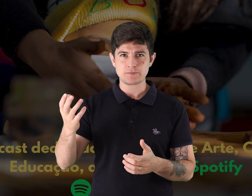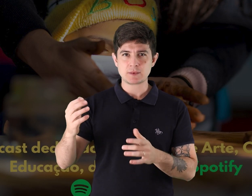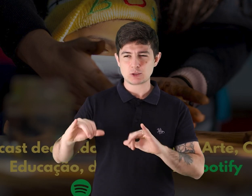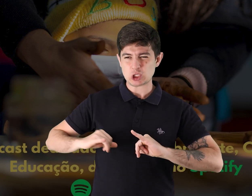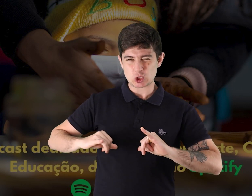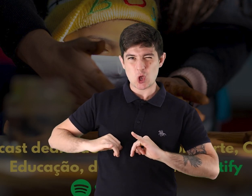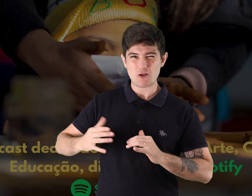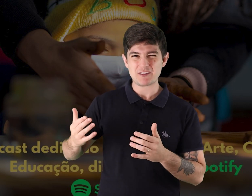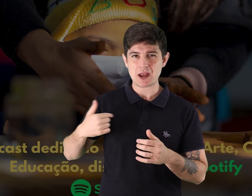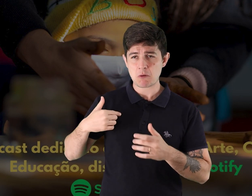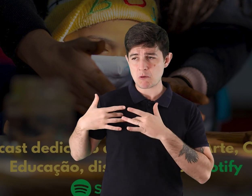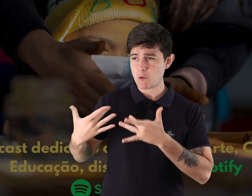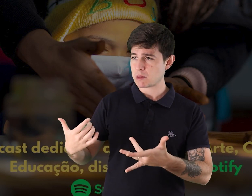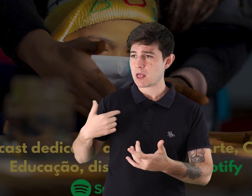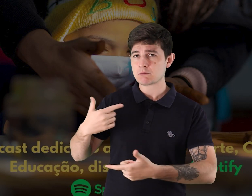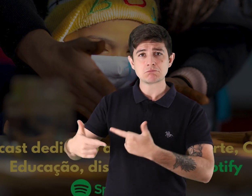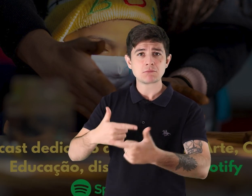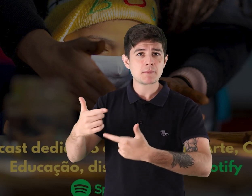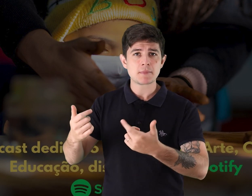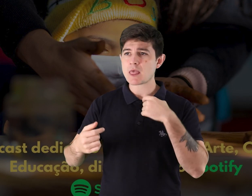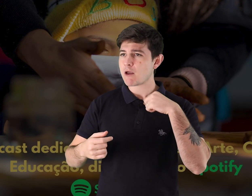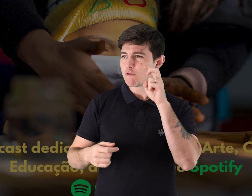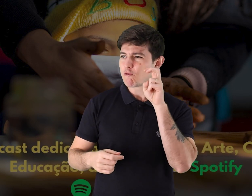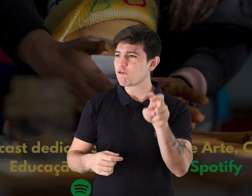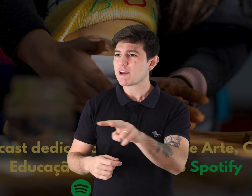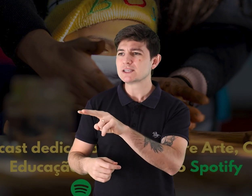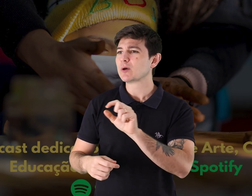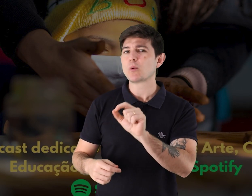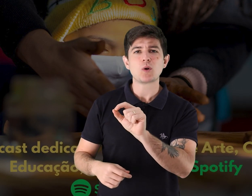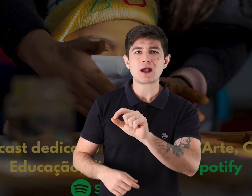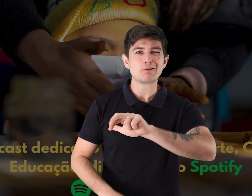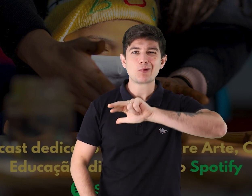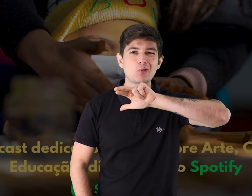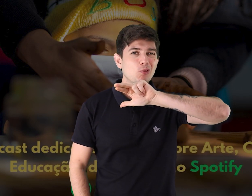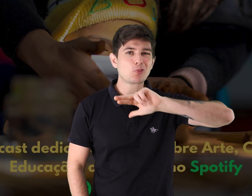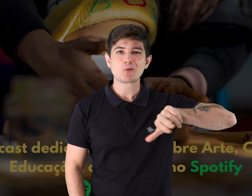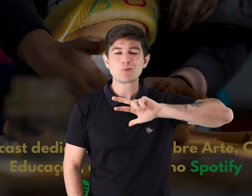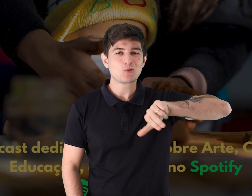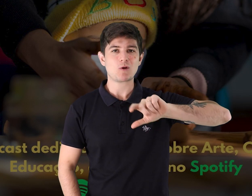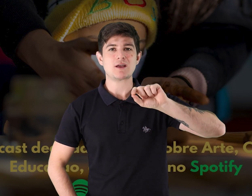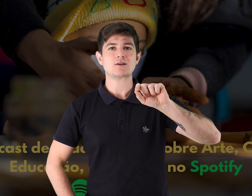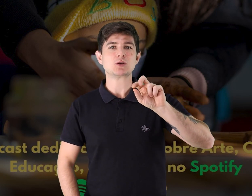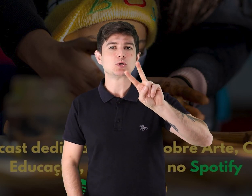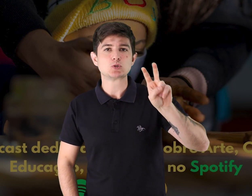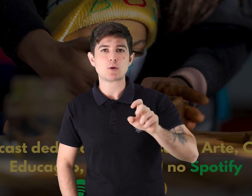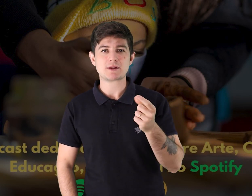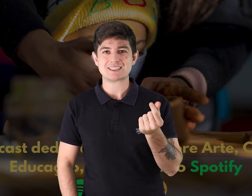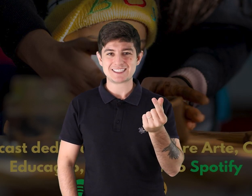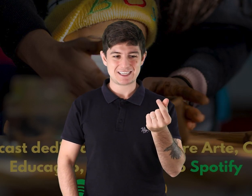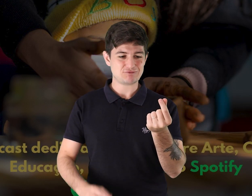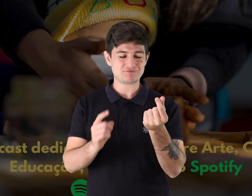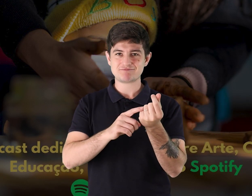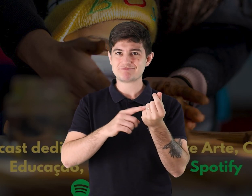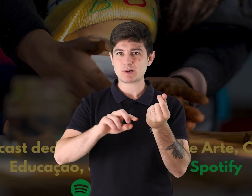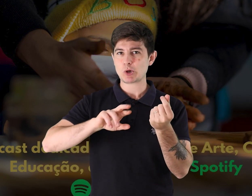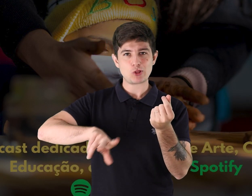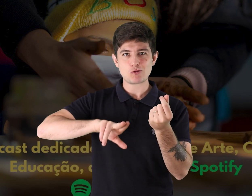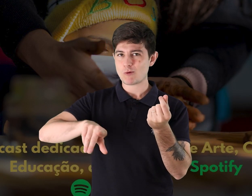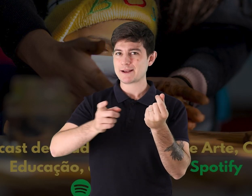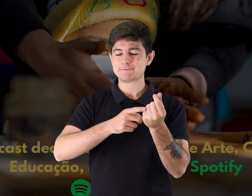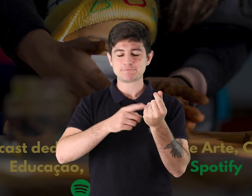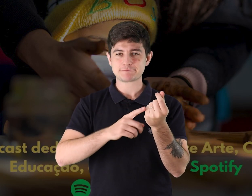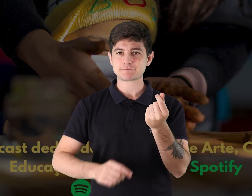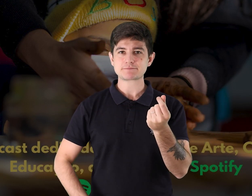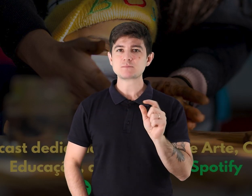4 e 5 anos e tudo, e o que eu vejo, né? Não é em nenhum momento a